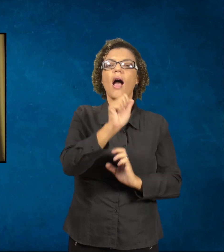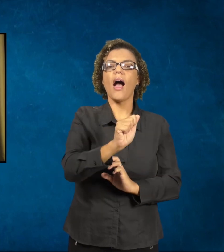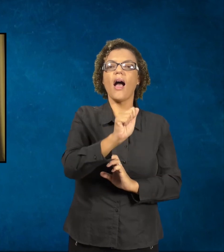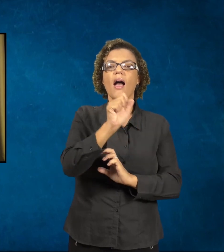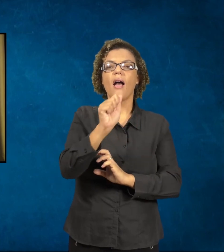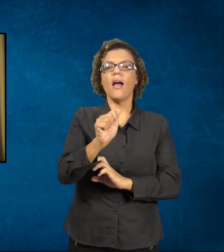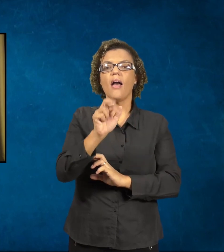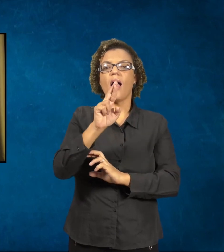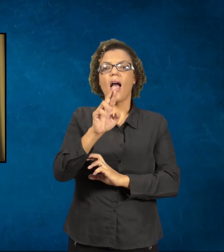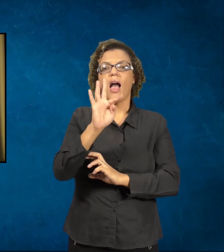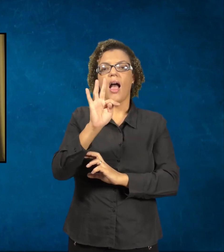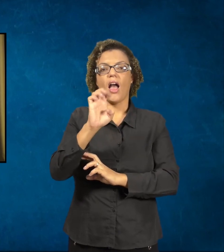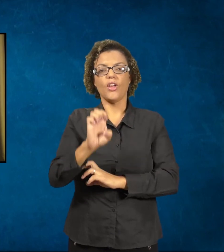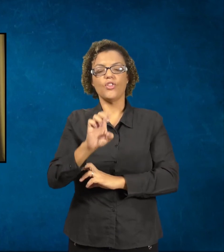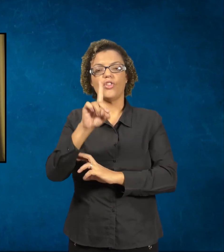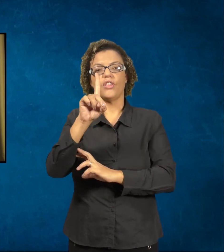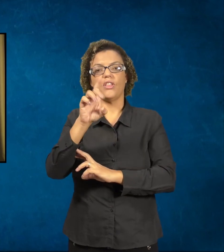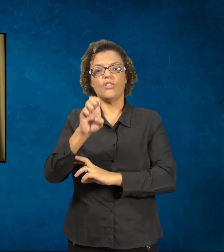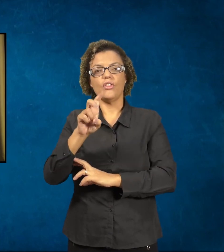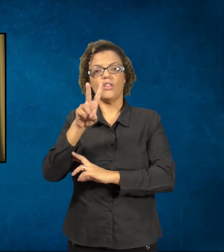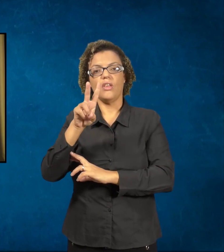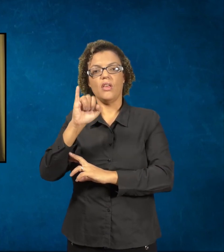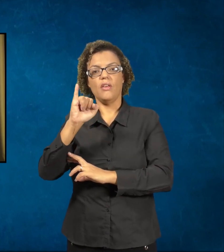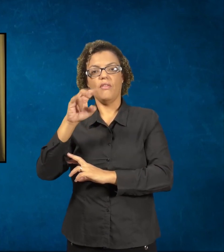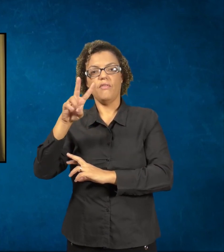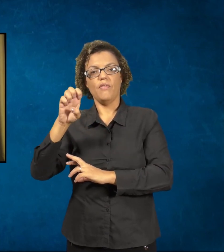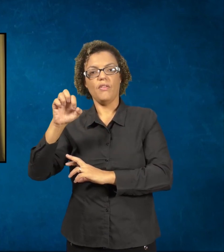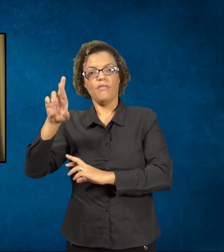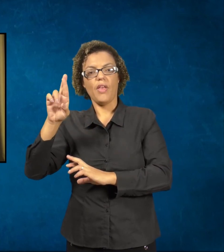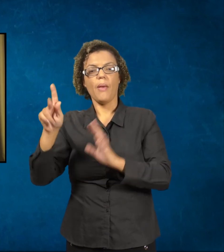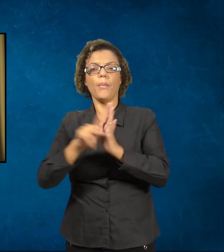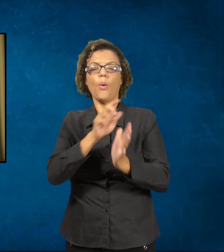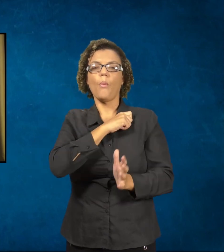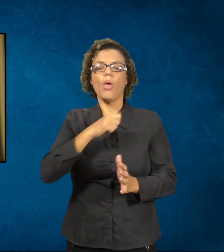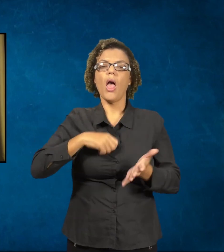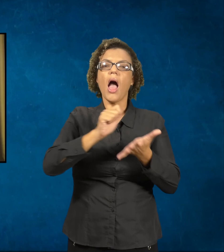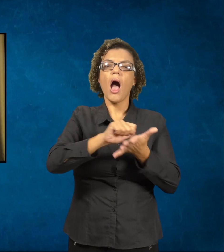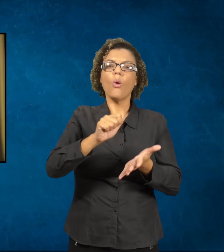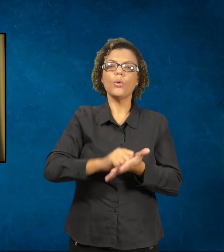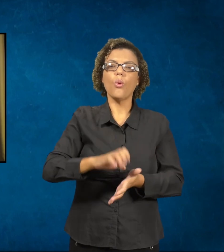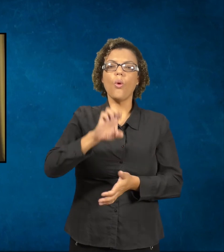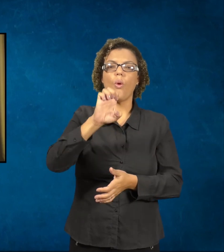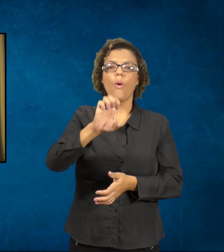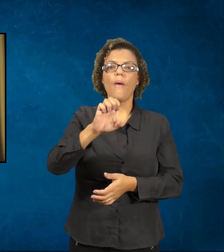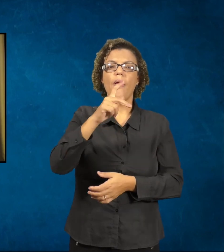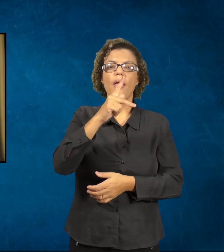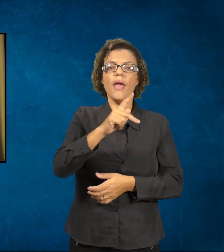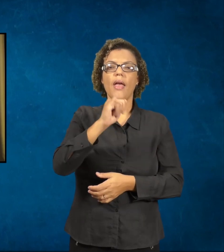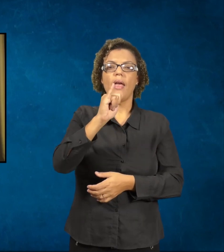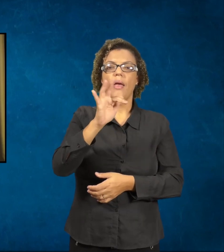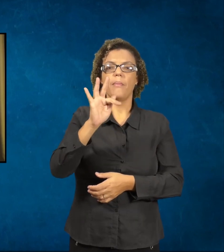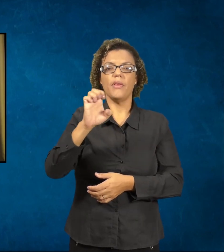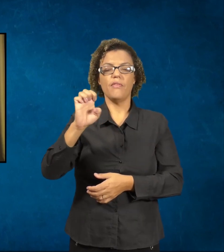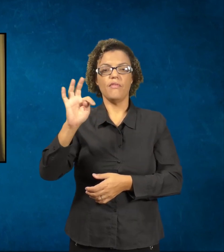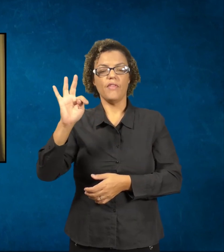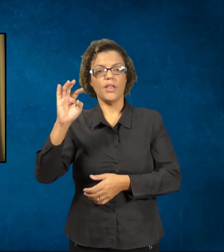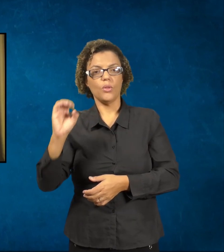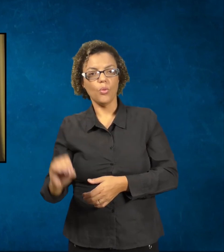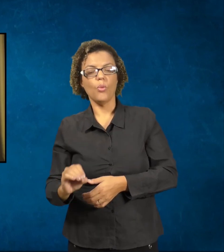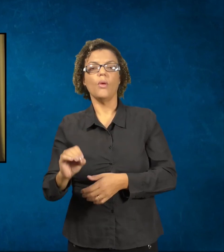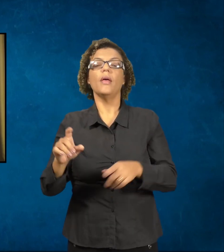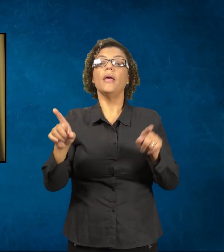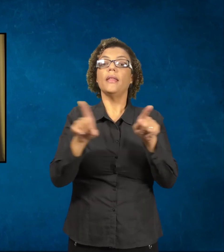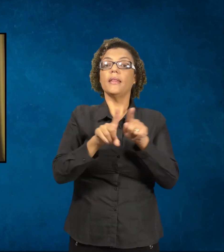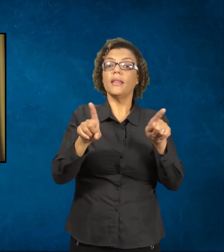chamado Paideia, de um escritor chamado Werner Jäger, que fala sobre a educação no mundo grego de uma